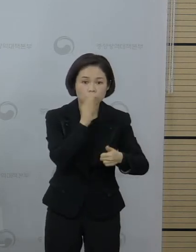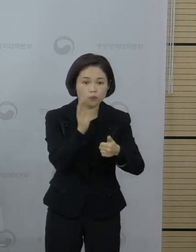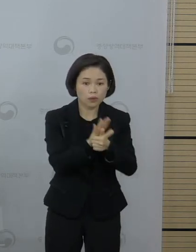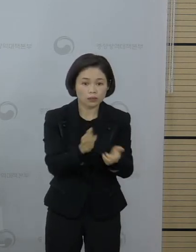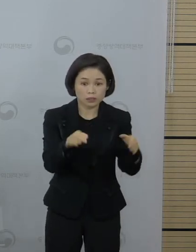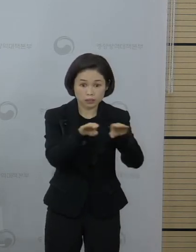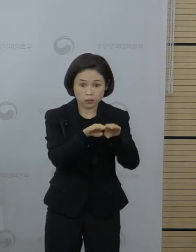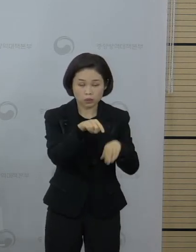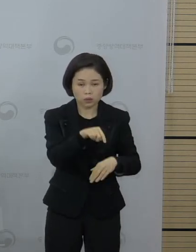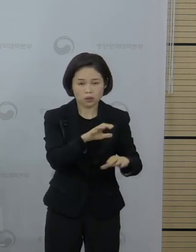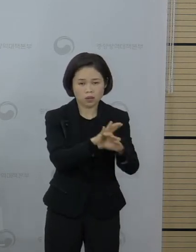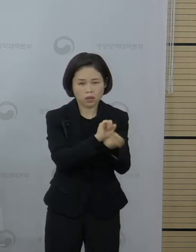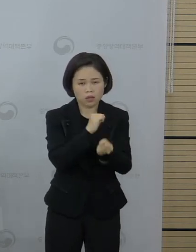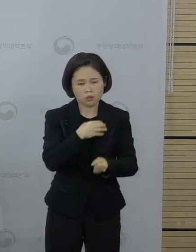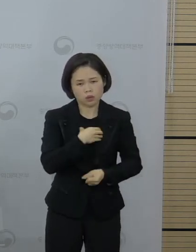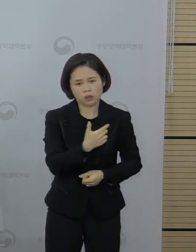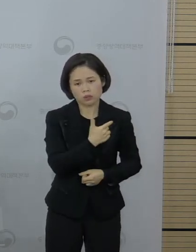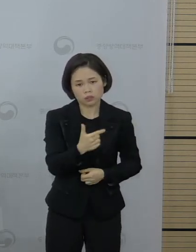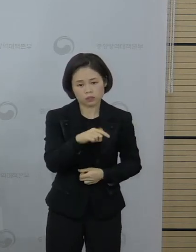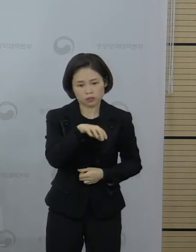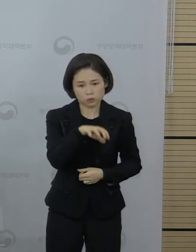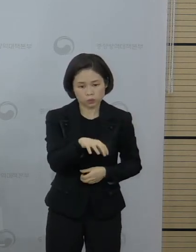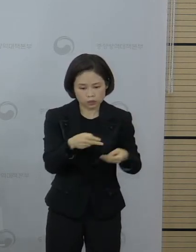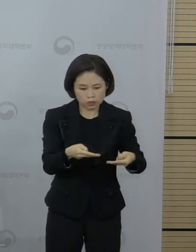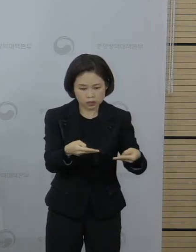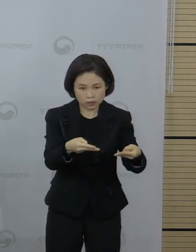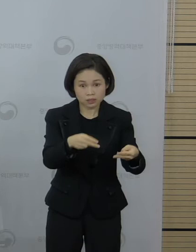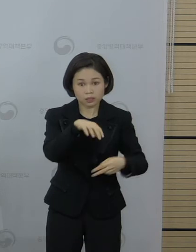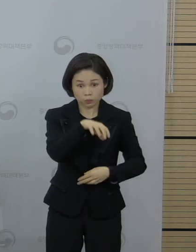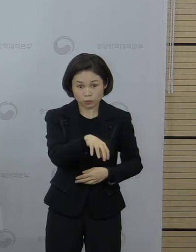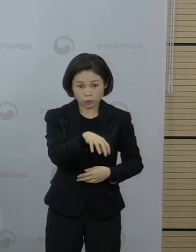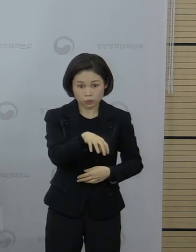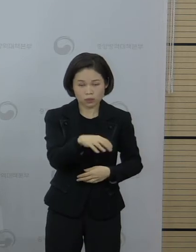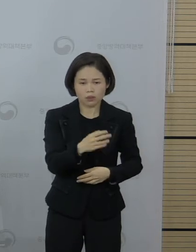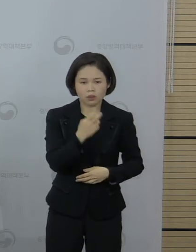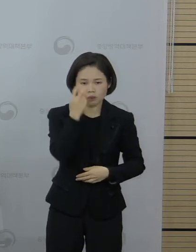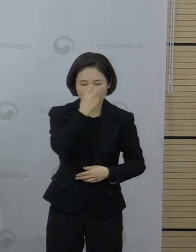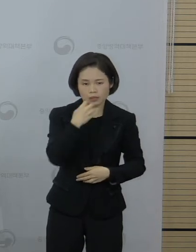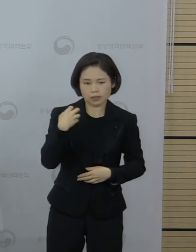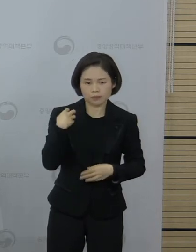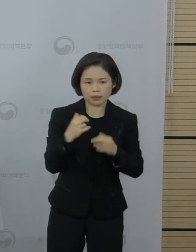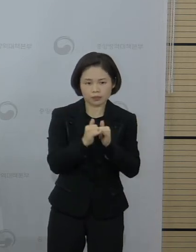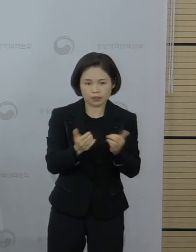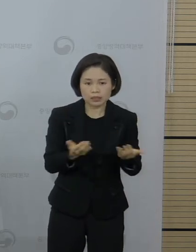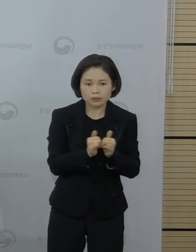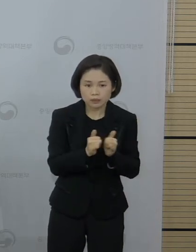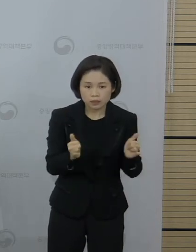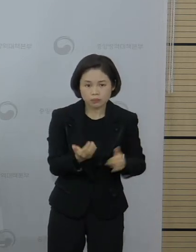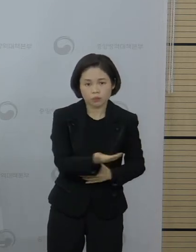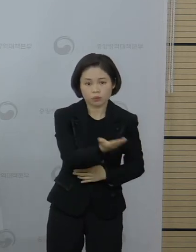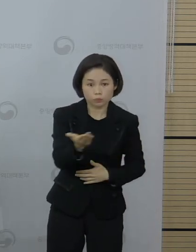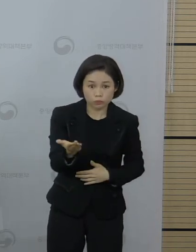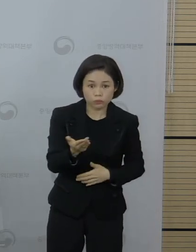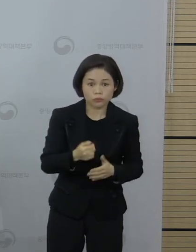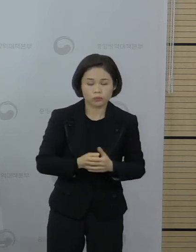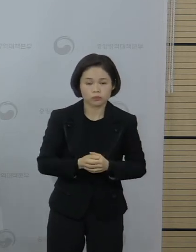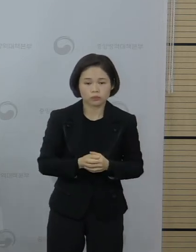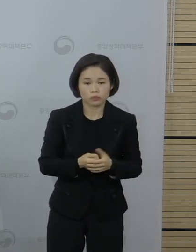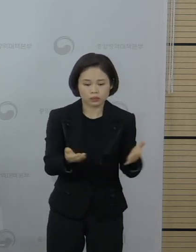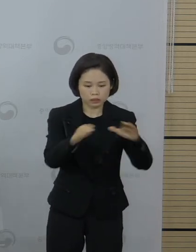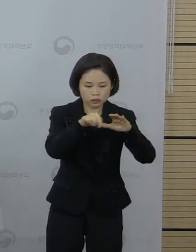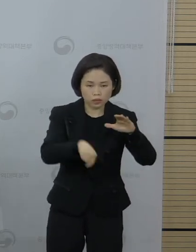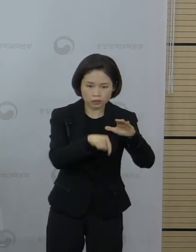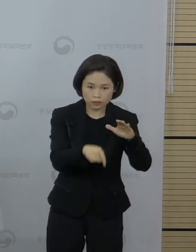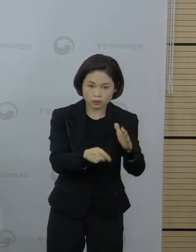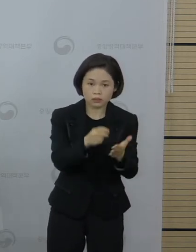등 고위험군이 집단 생활하는 시설의 관리자, 종사자 분들은 시설 내에서의